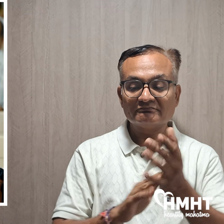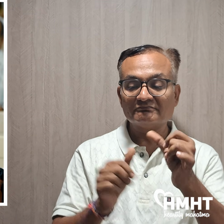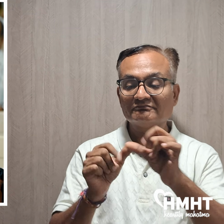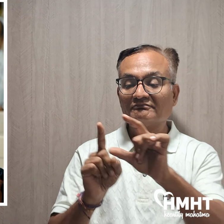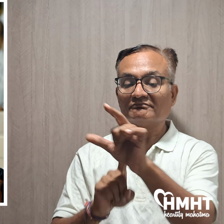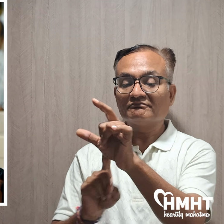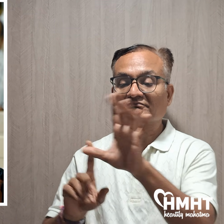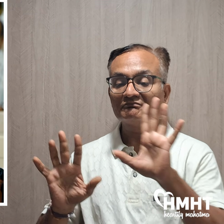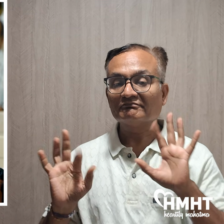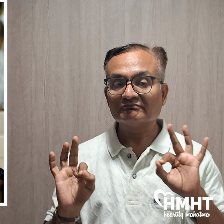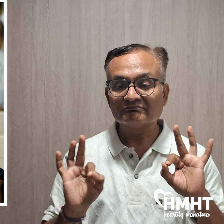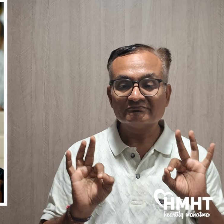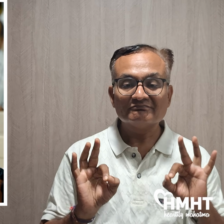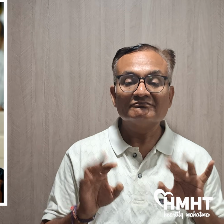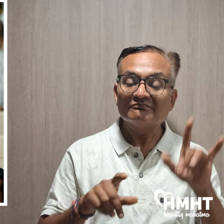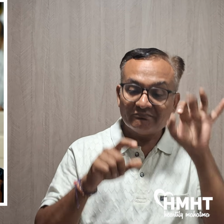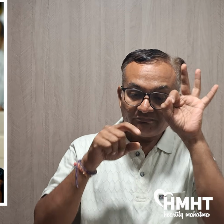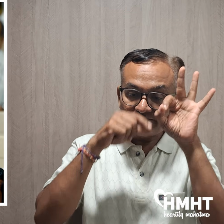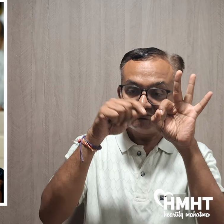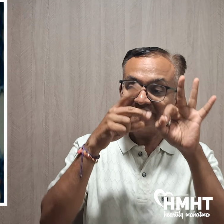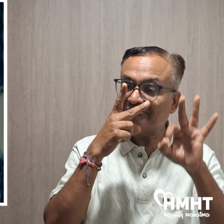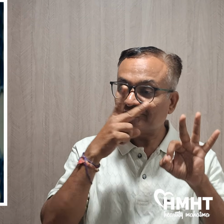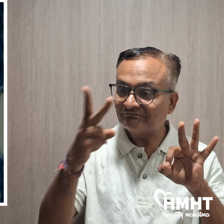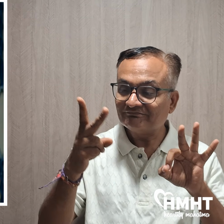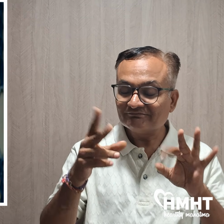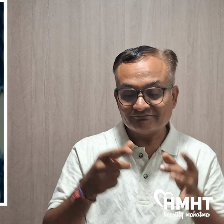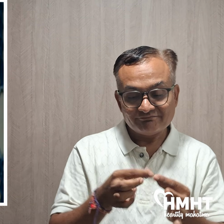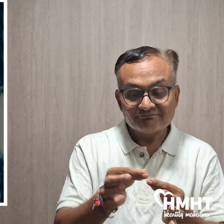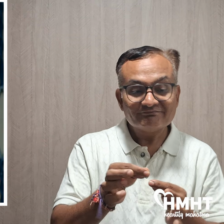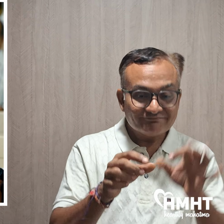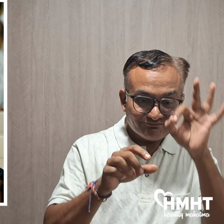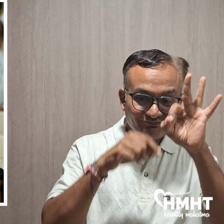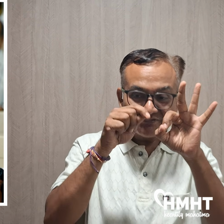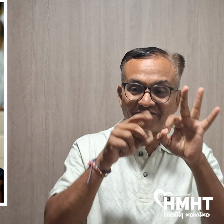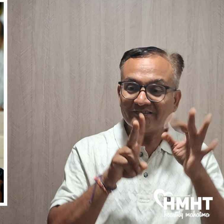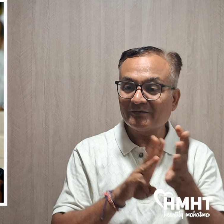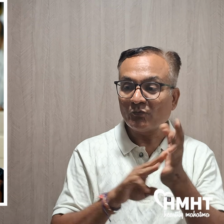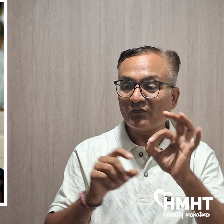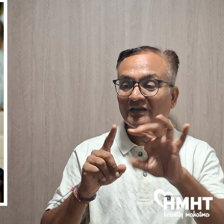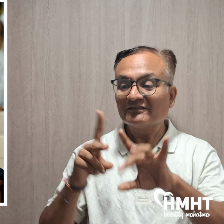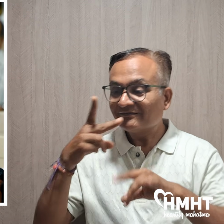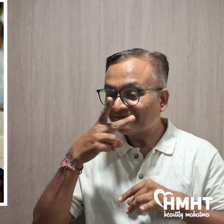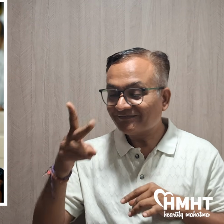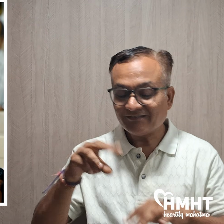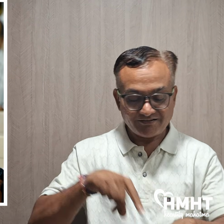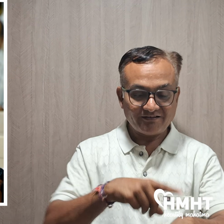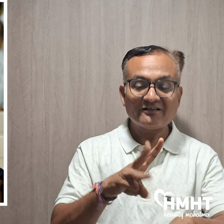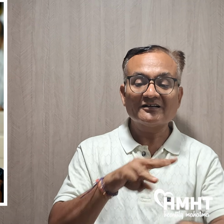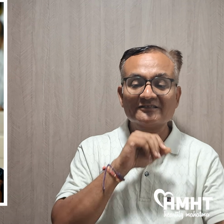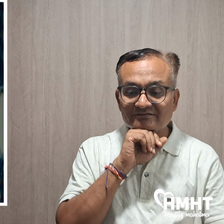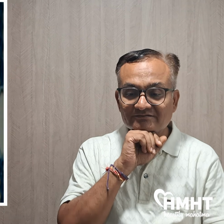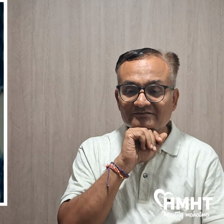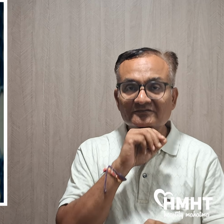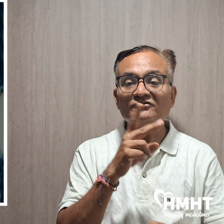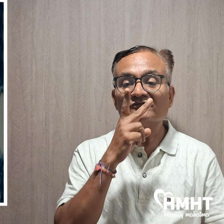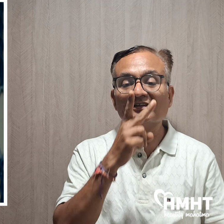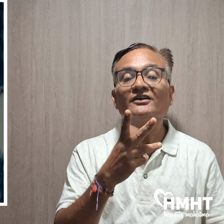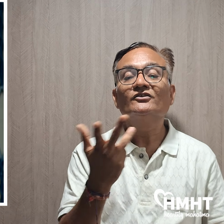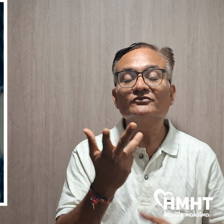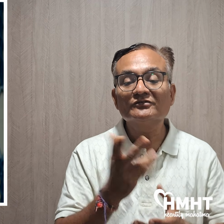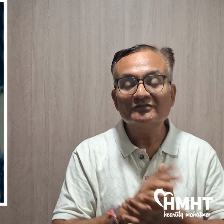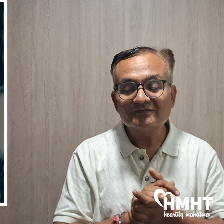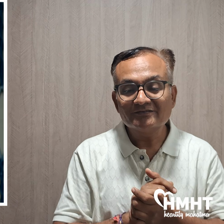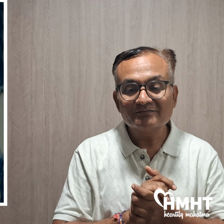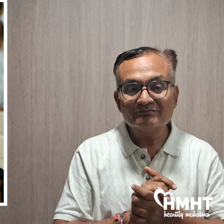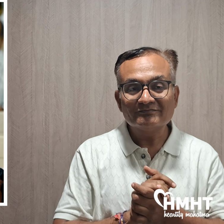એ આત્માની પ્રવૃત્તિ શું હોય છે ત્યાં? એ જે આ તમે ફિલ્મ જોવા ગયેલા કે પૈસા ખર્ચીને 3 કલાક બેસાડી રાખે તમને, હા,